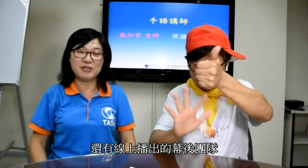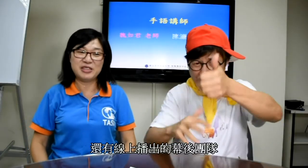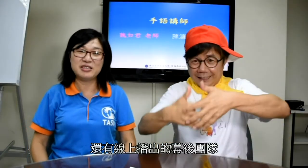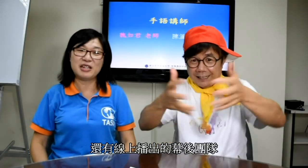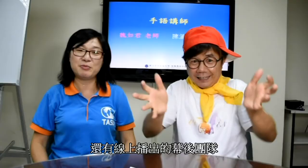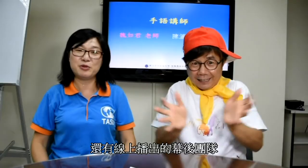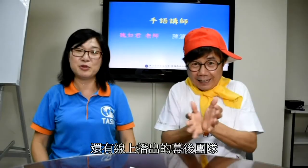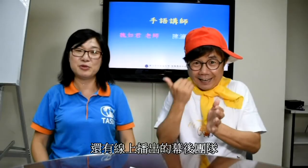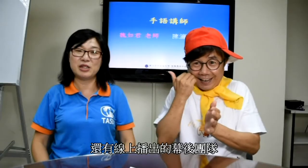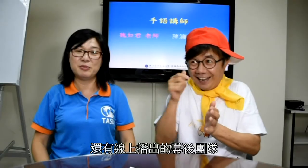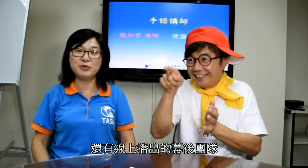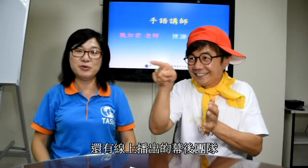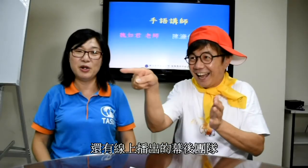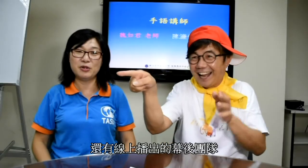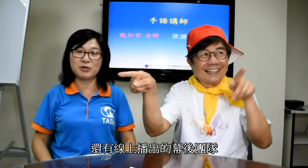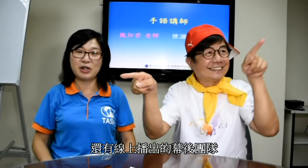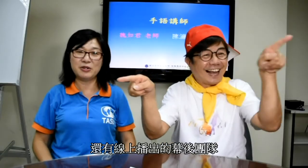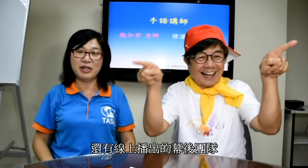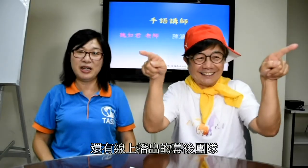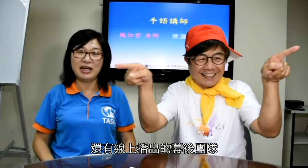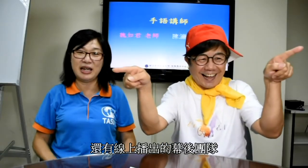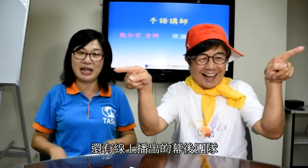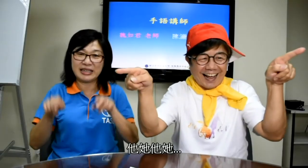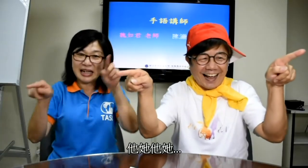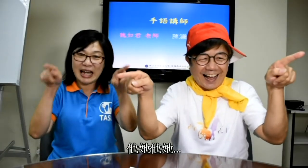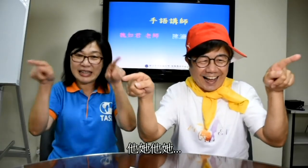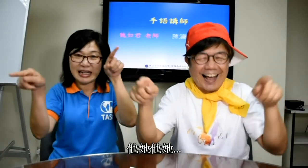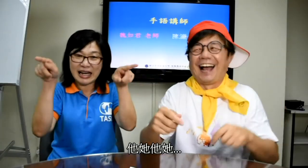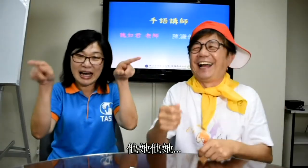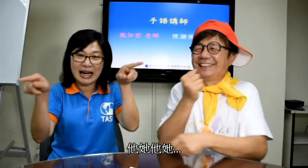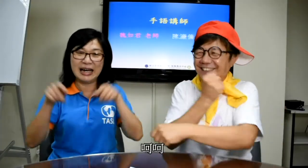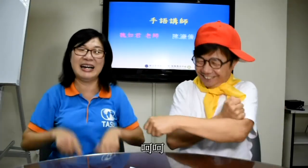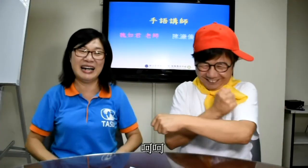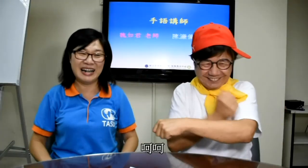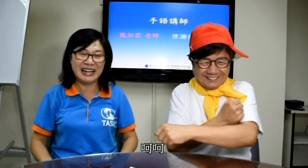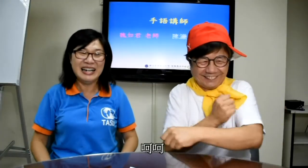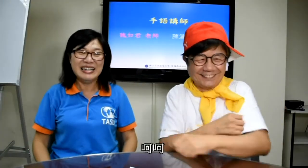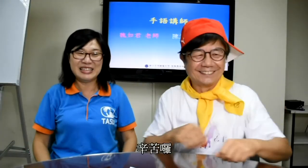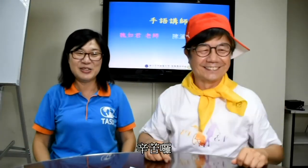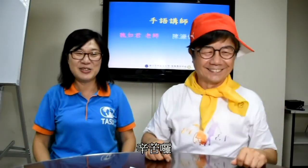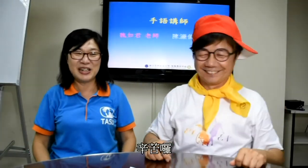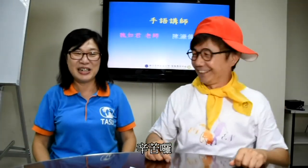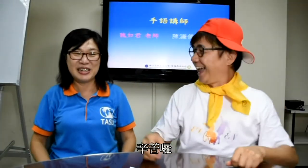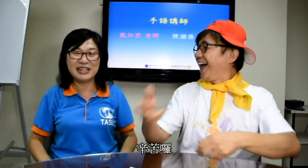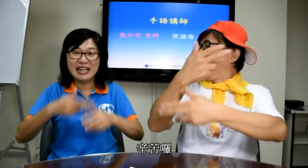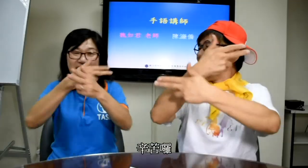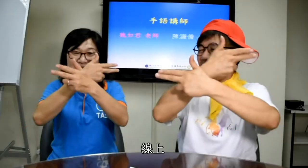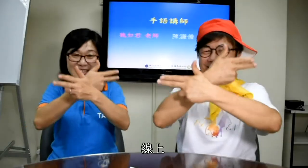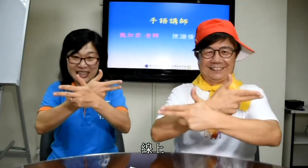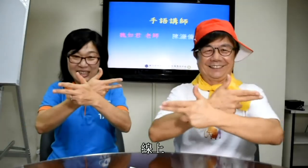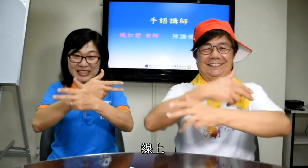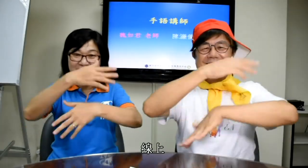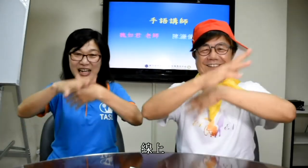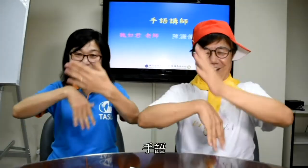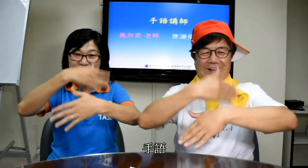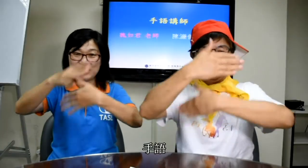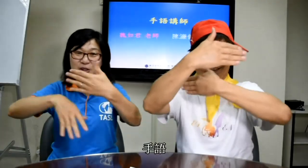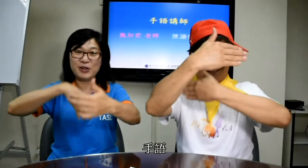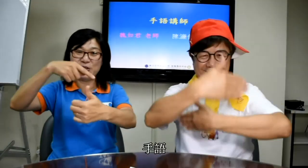线上播出的幕后团队，他他他他，辛苦咯。线上手语